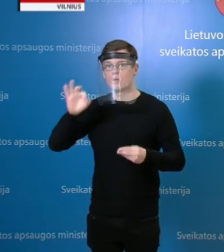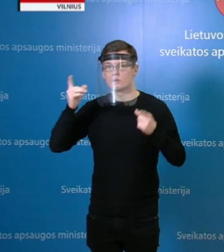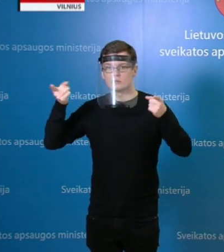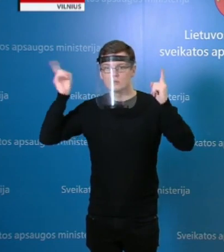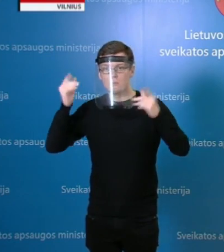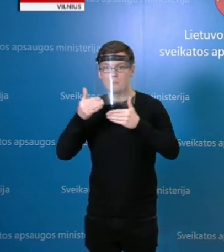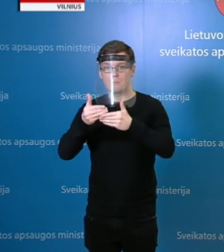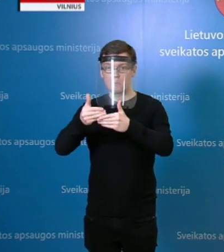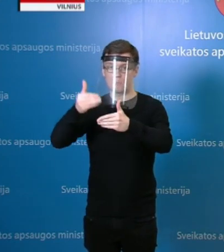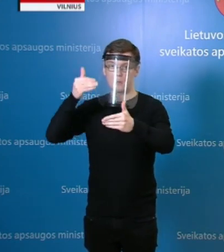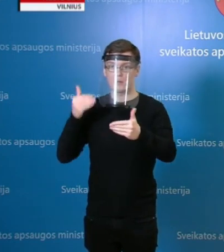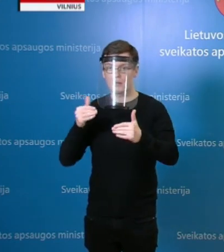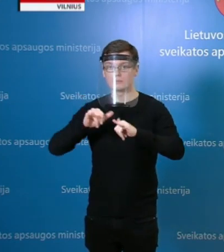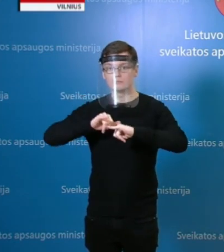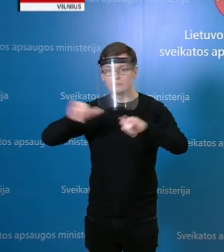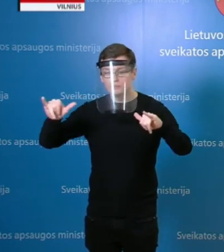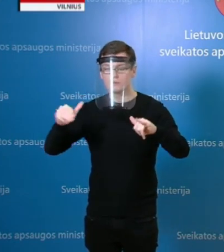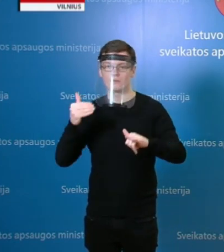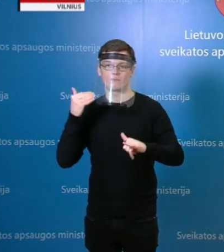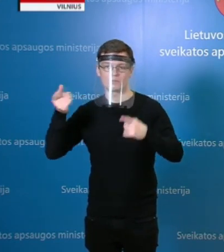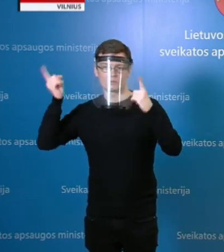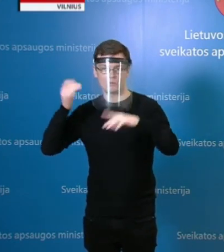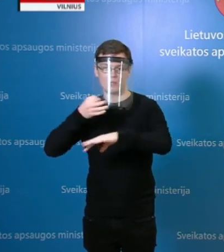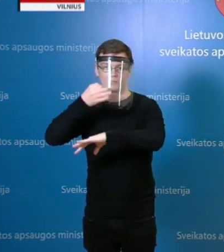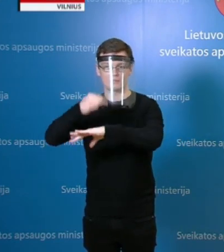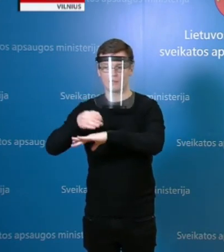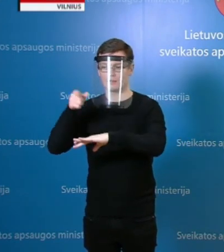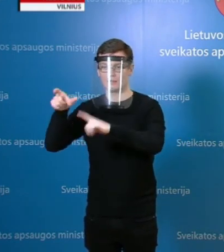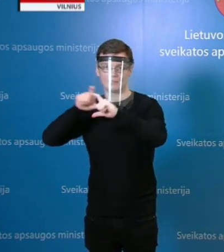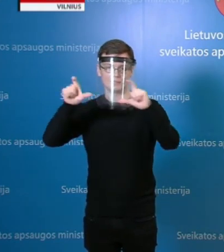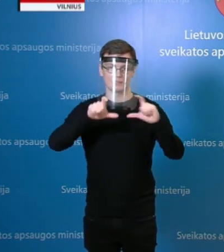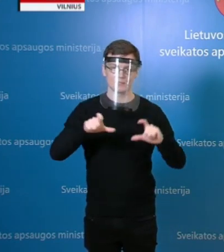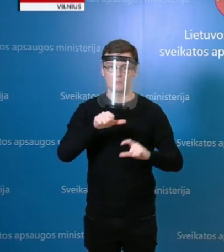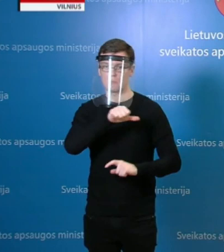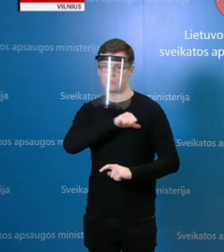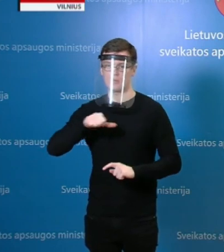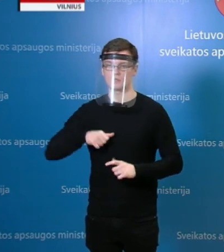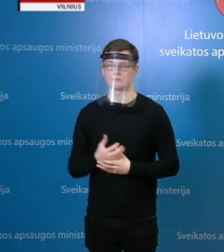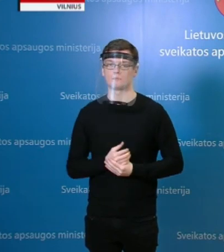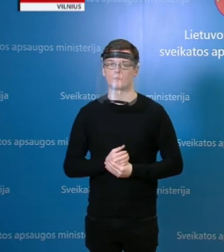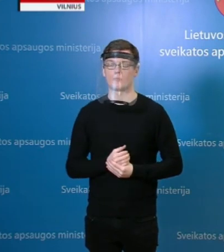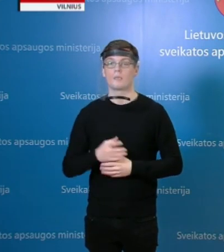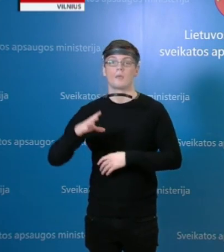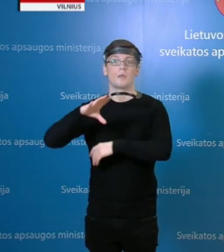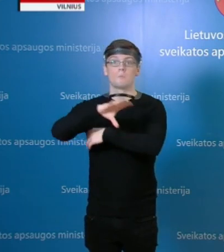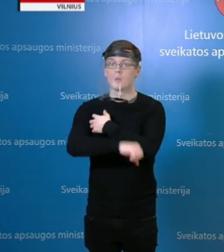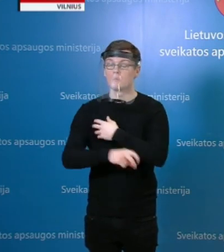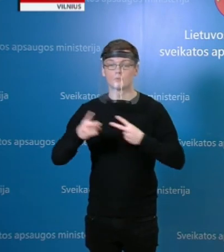prieš pandemijos pradžią. Na ir pabaigai džiaugiamės, kad šiuo metu visos gydymo